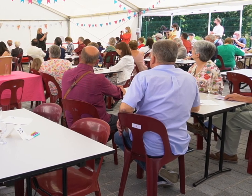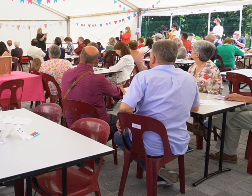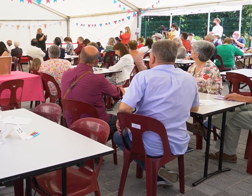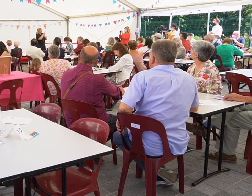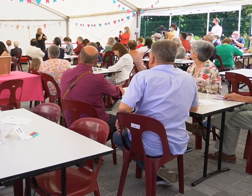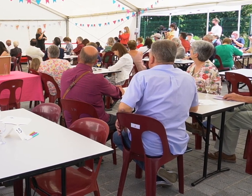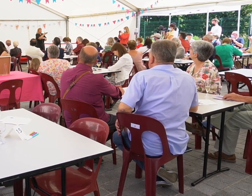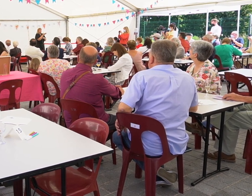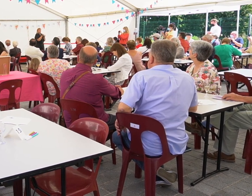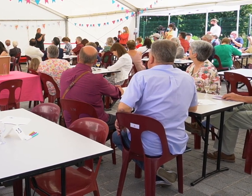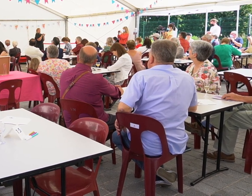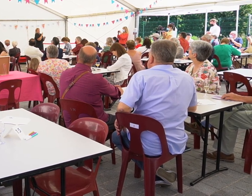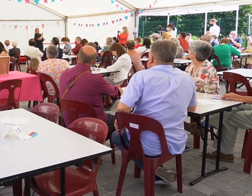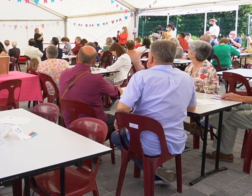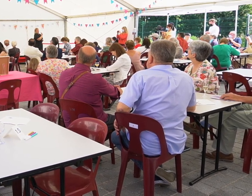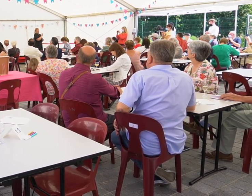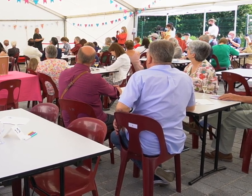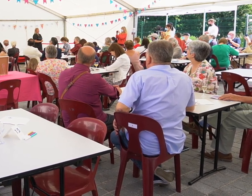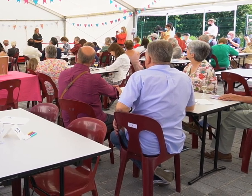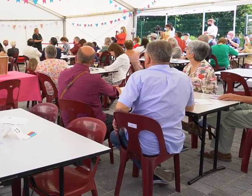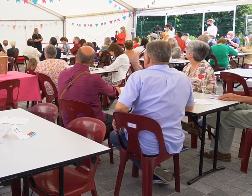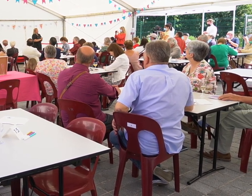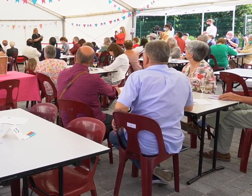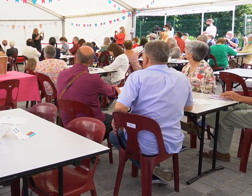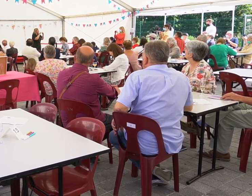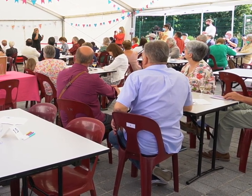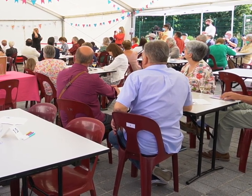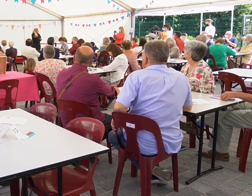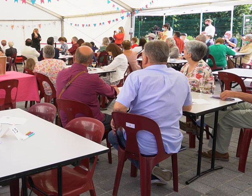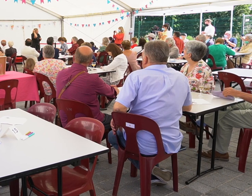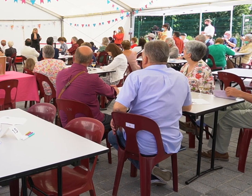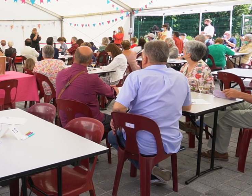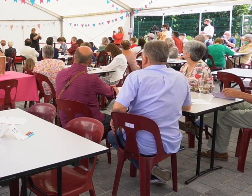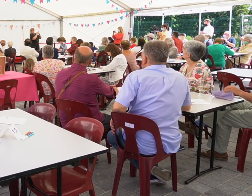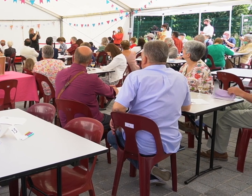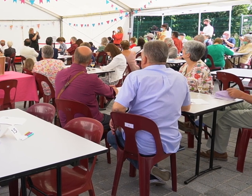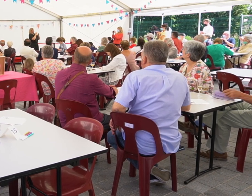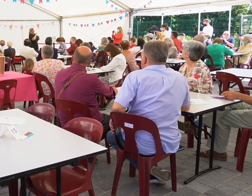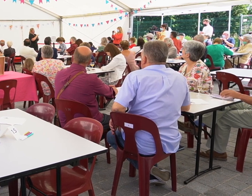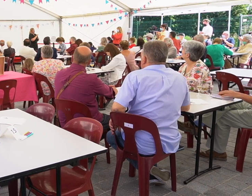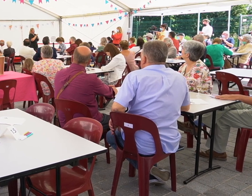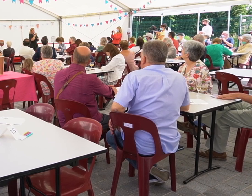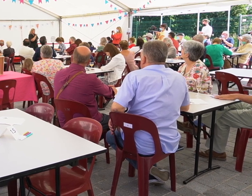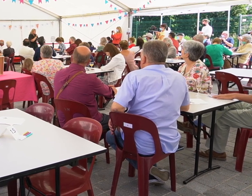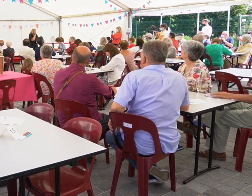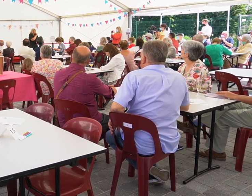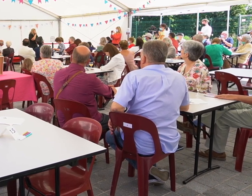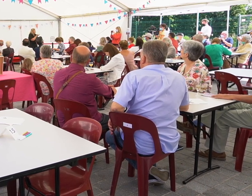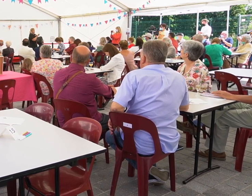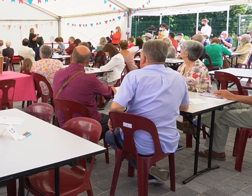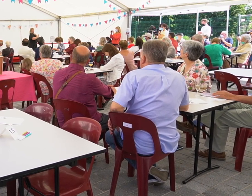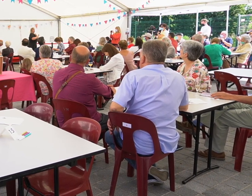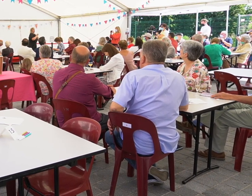léger. Sincèrement. L'univers de Martine n'est pas aussi cadré qu'on le pense. La petite fille défend un goût